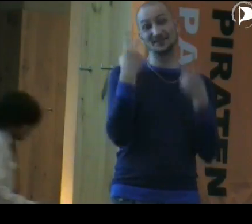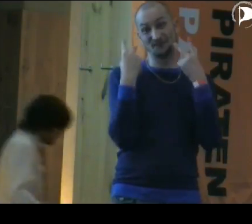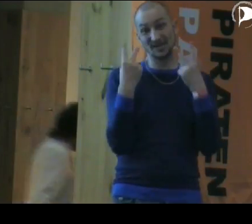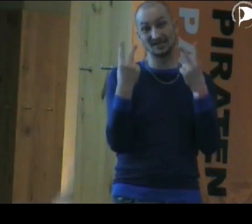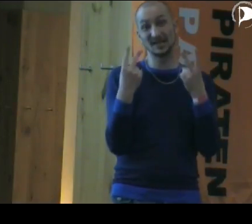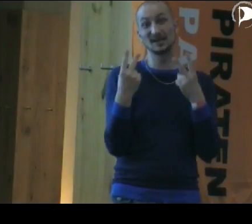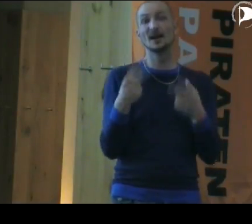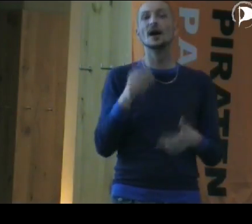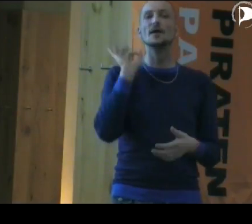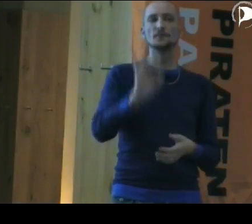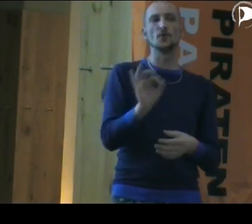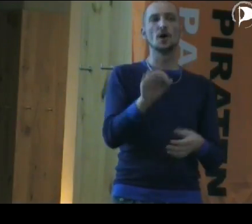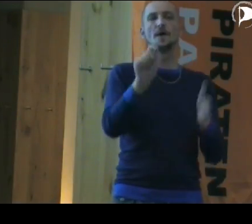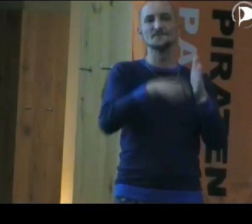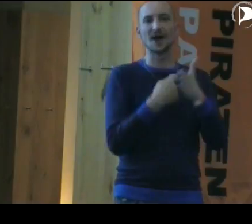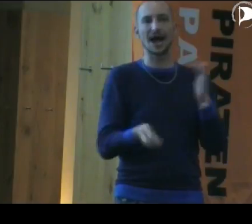europa